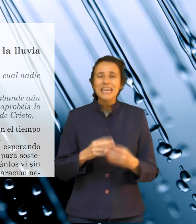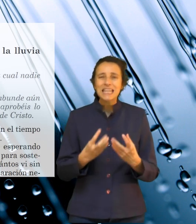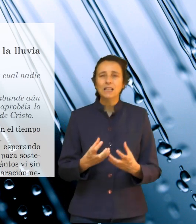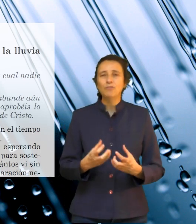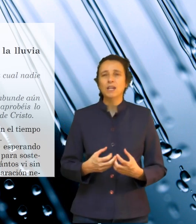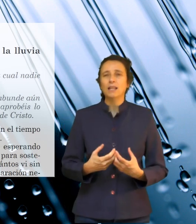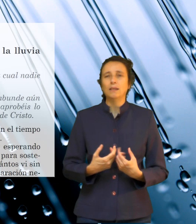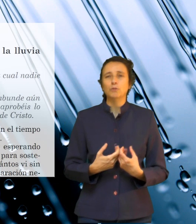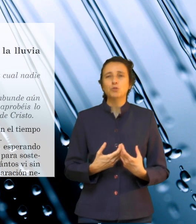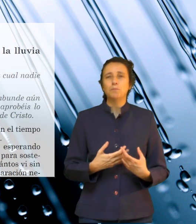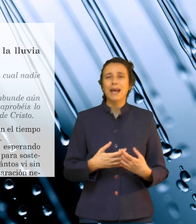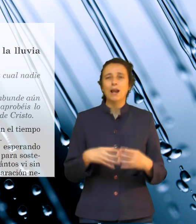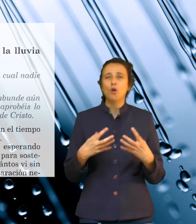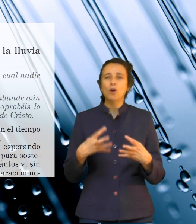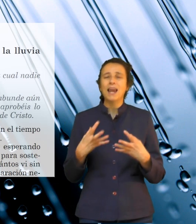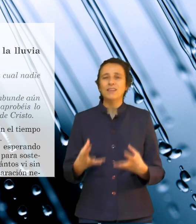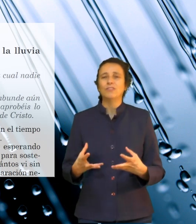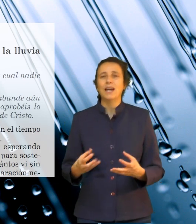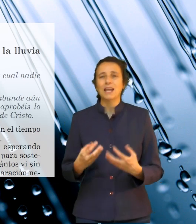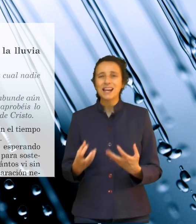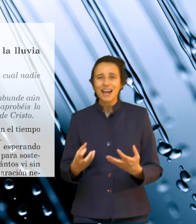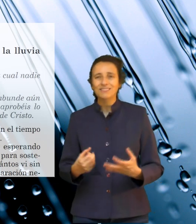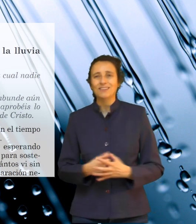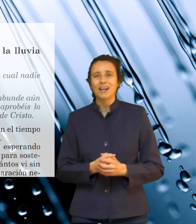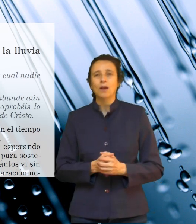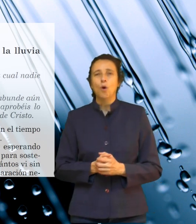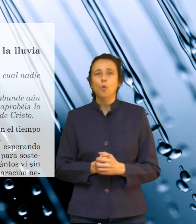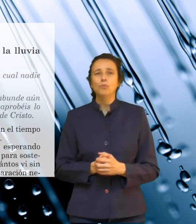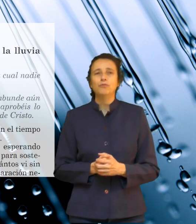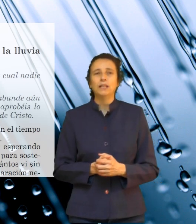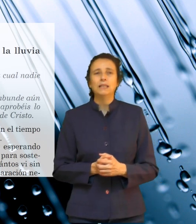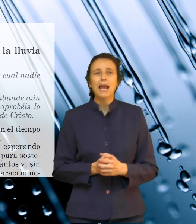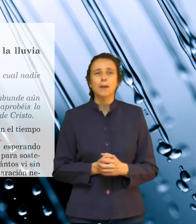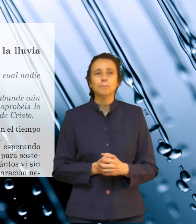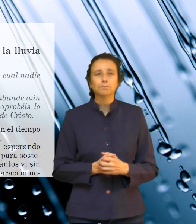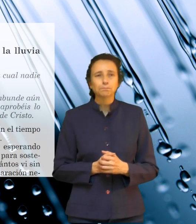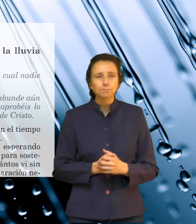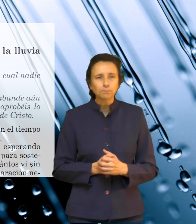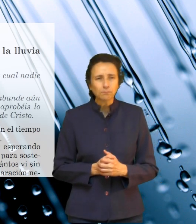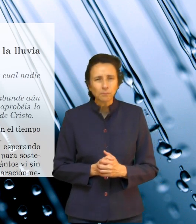elementos identificativos para localizar y alcanzar